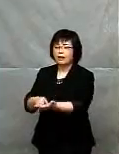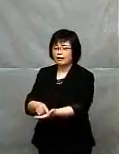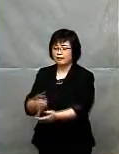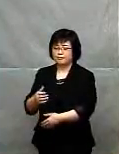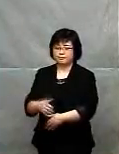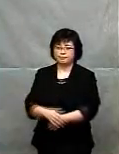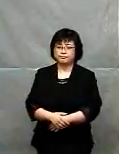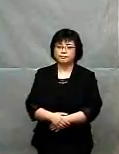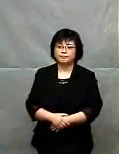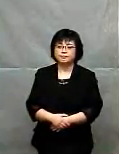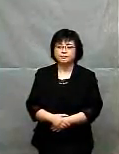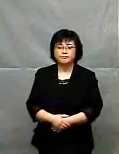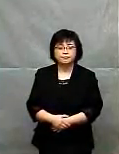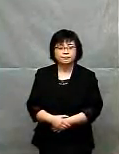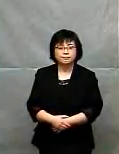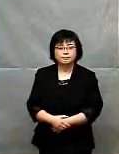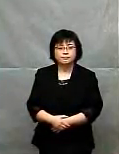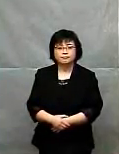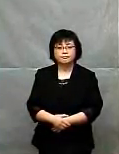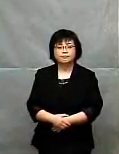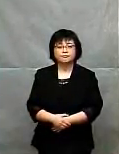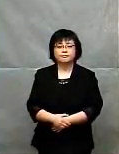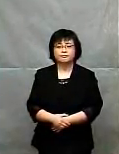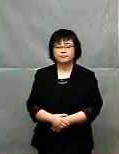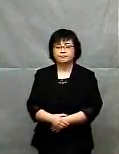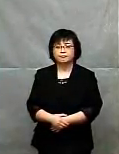ときにですね、その